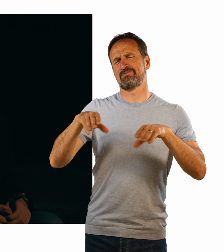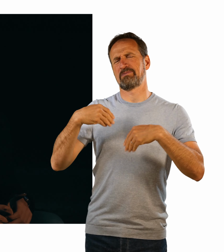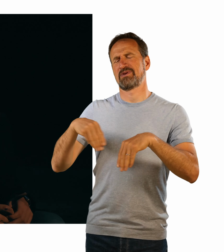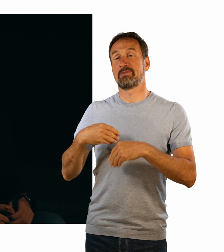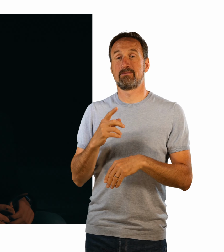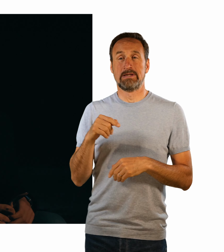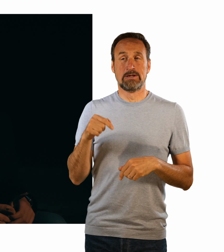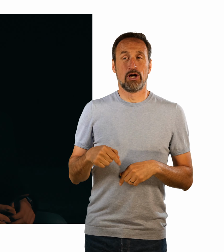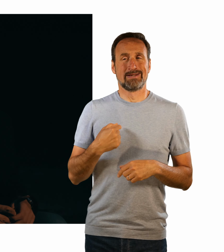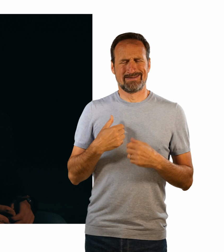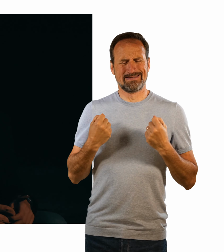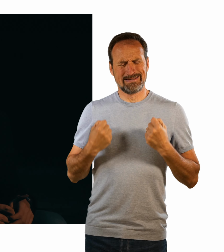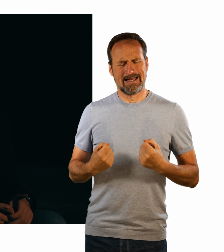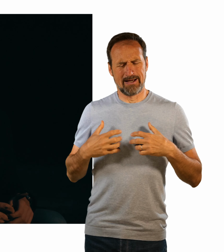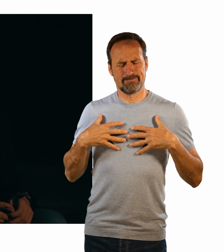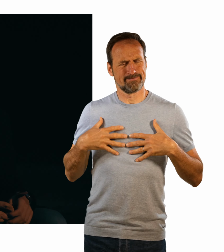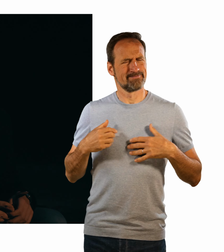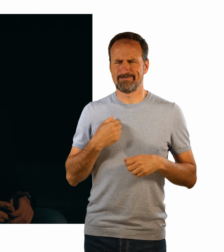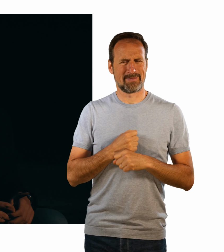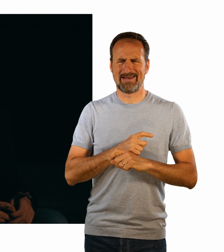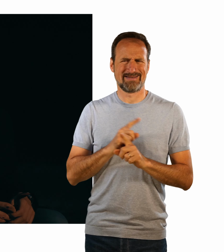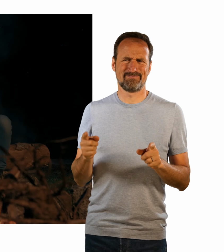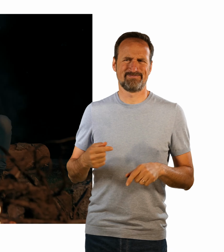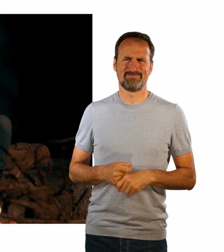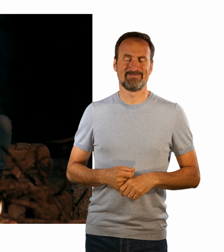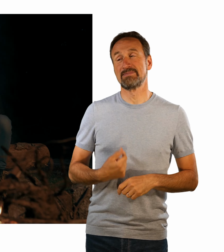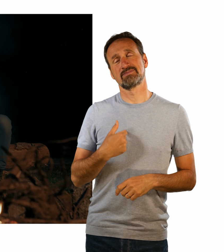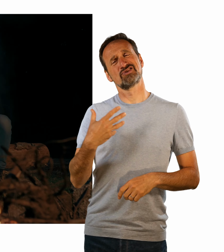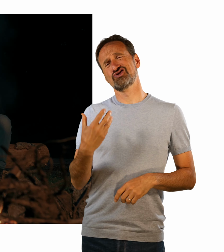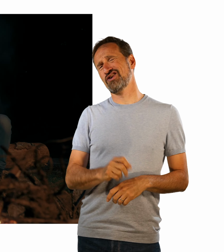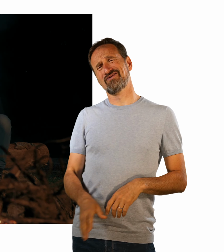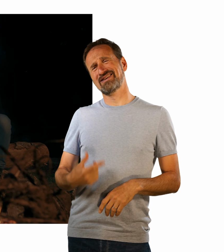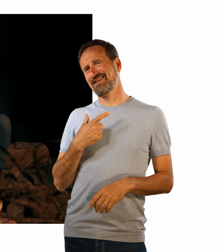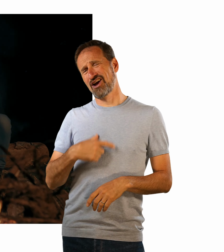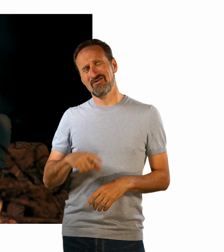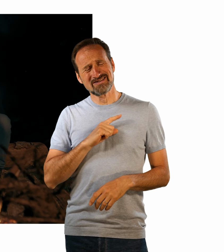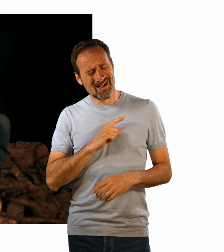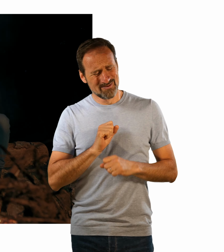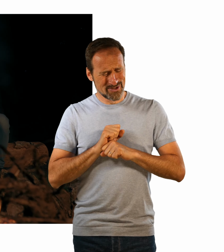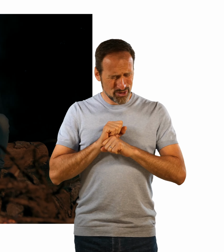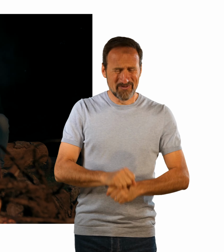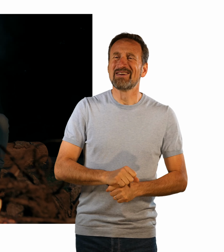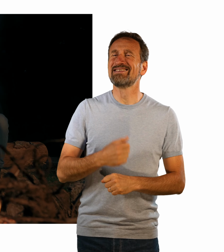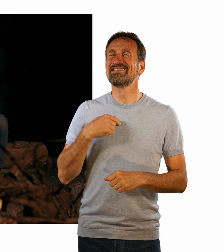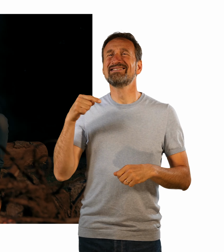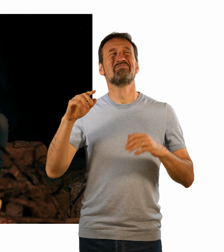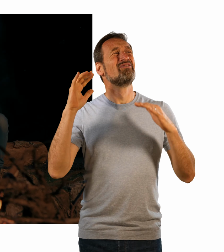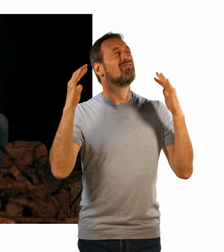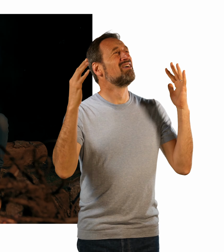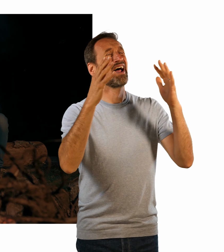schlussendlich nicht überwinden, im Wald zu schlafen. Ich habe einfach keine Lust, im Dreck zu liegen. habe keine Lust, dass, wie gesagt,